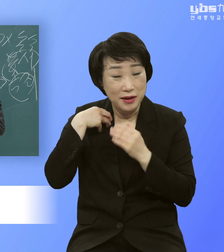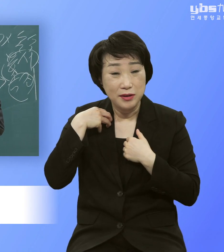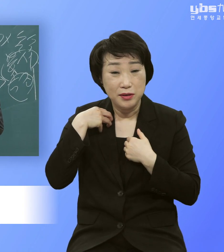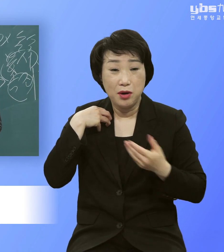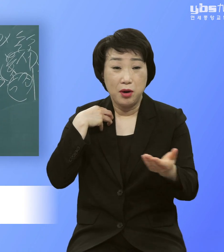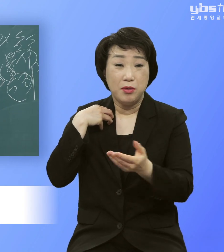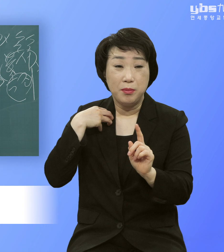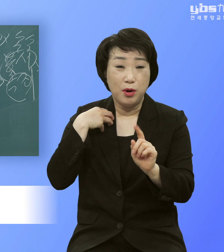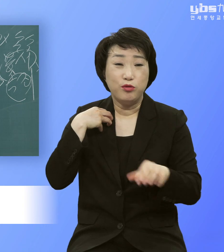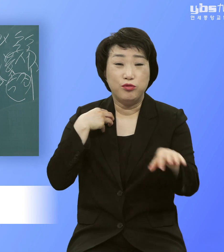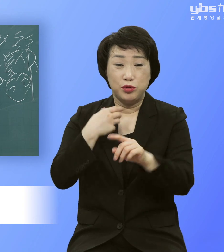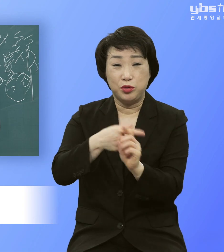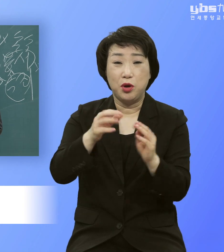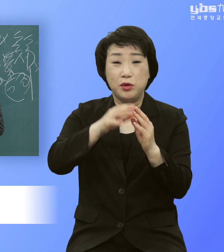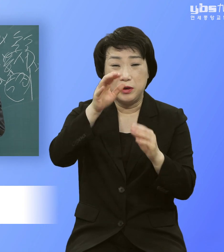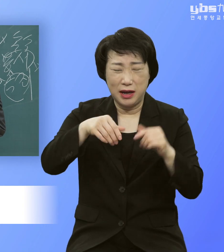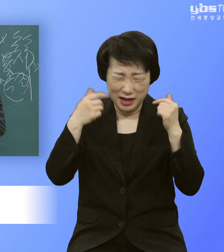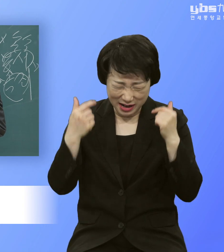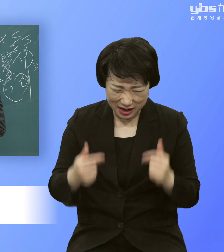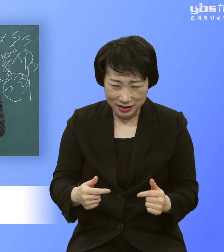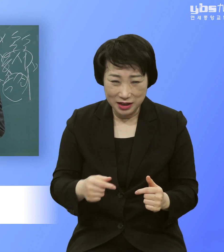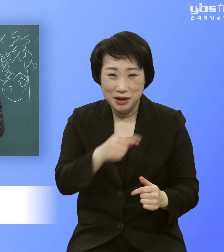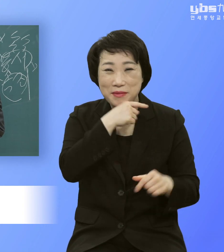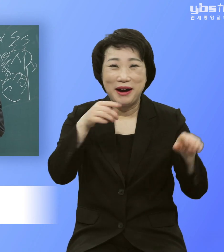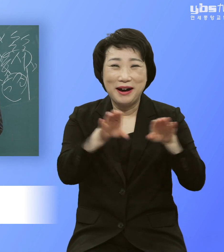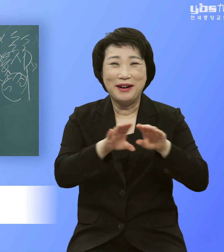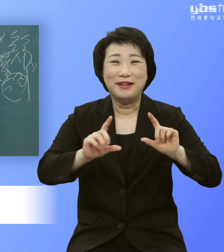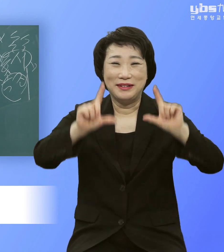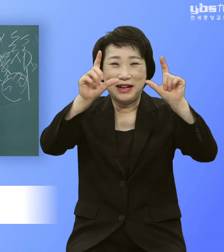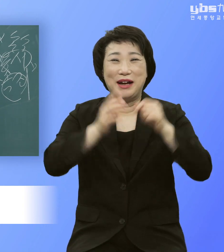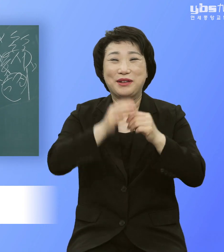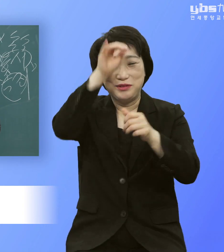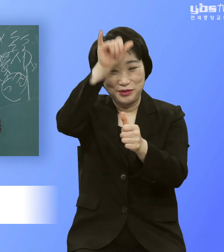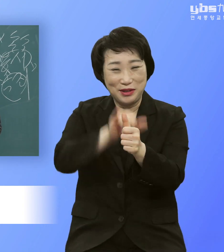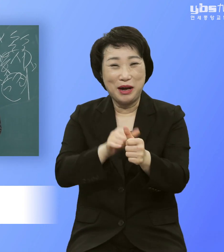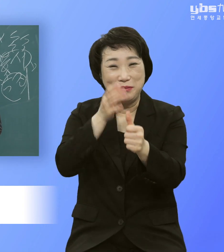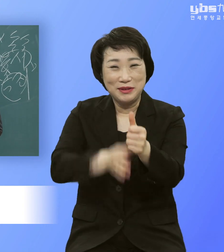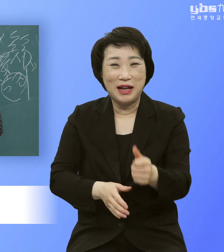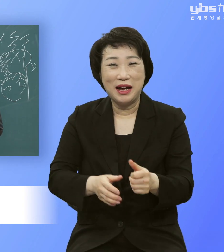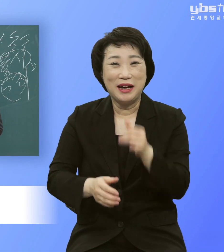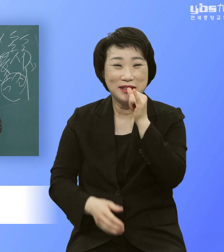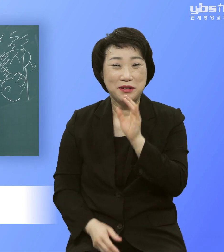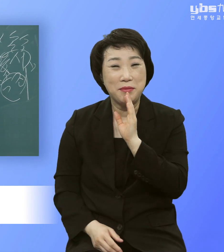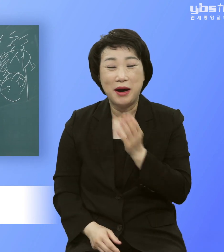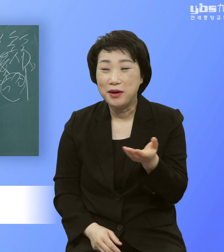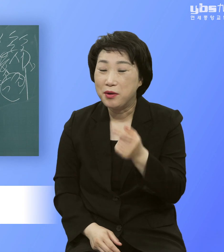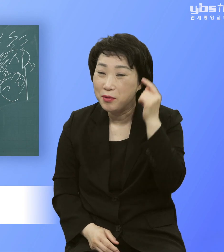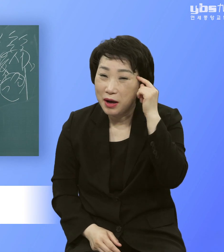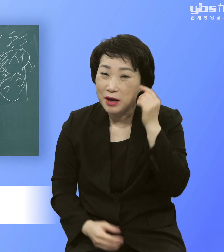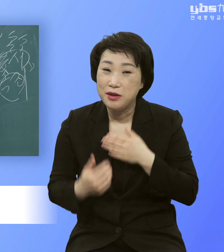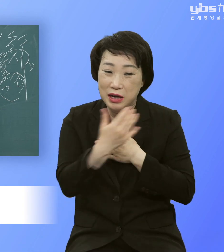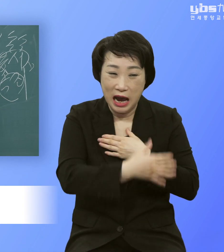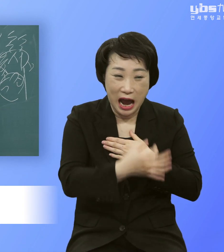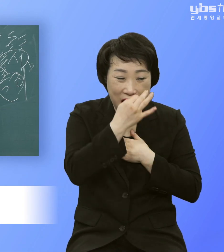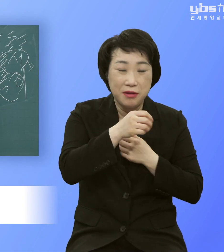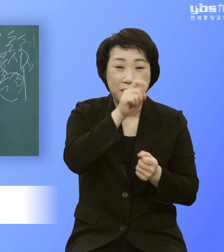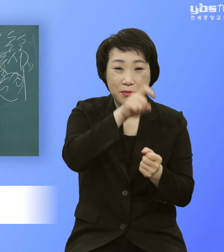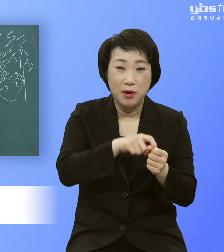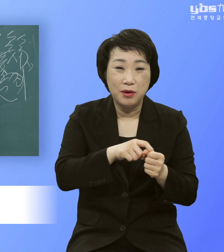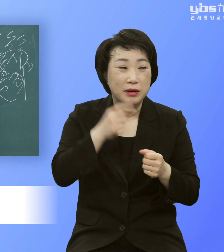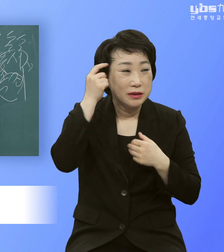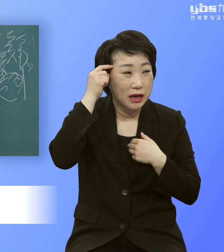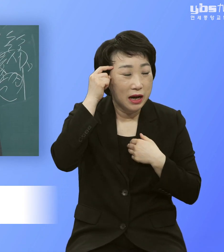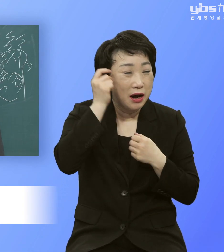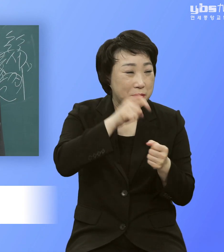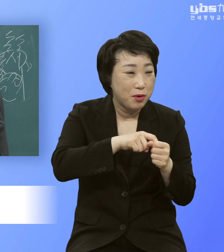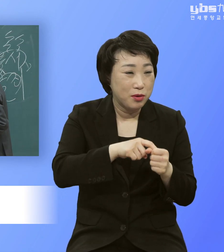할 일이 우리 교회가 밤낮 빨간 날 충성하라. 이게 뭔 소리야? 육신의 소욕을 위해서,